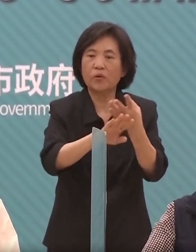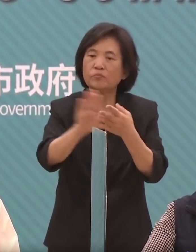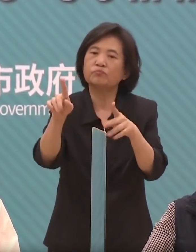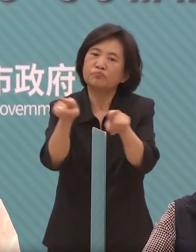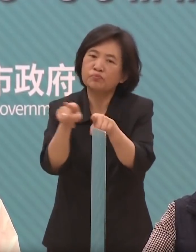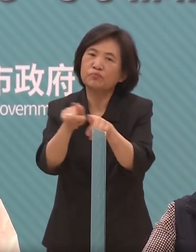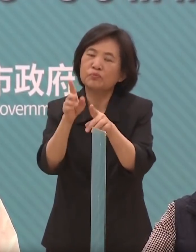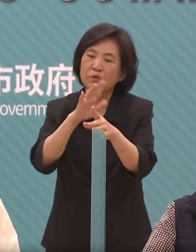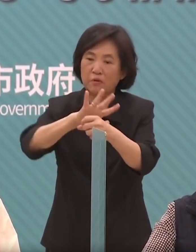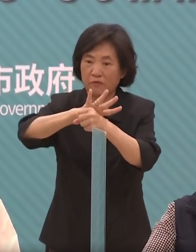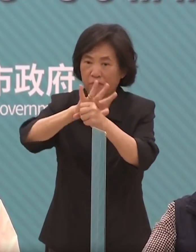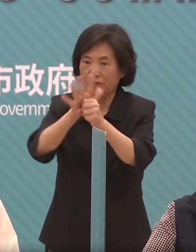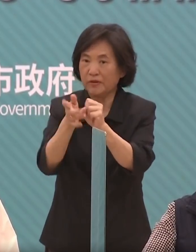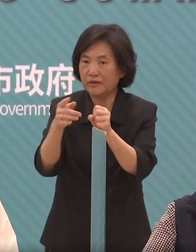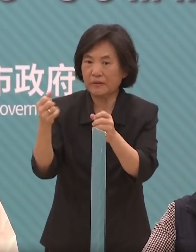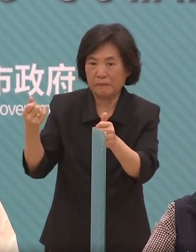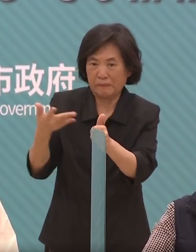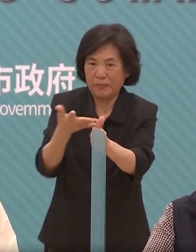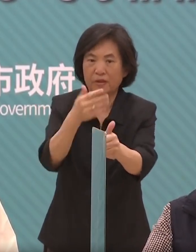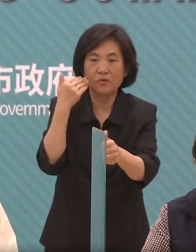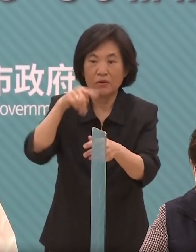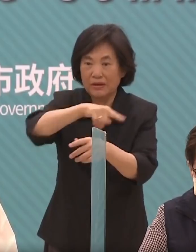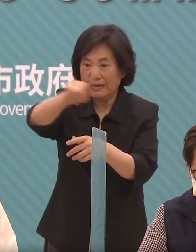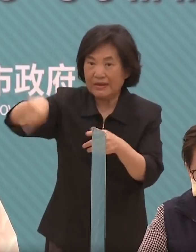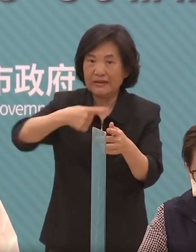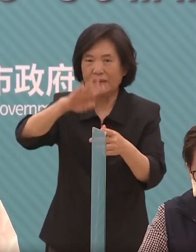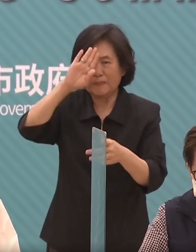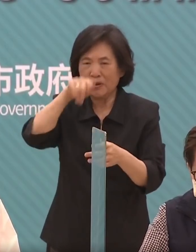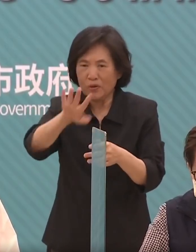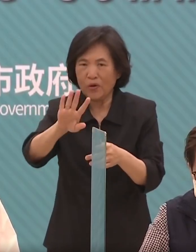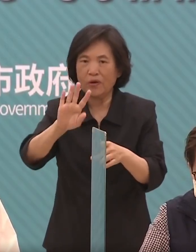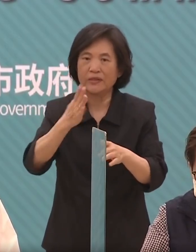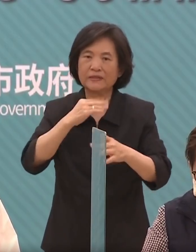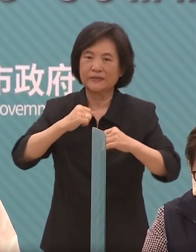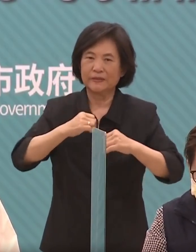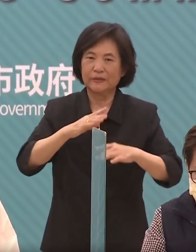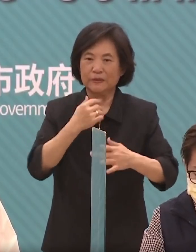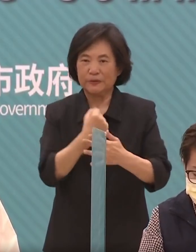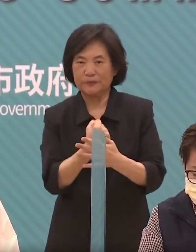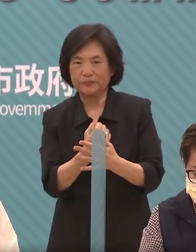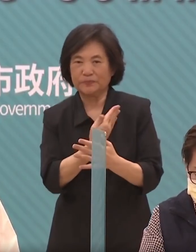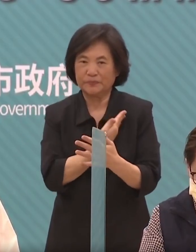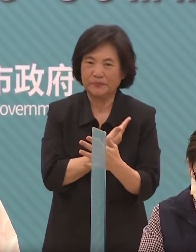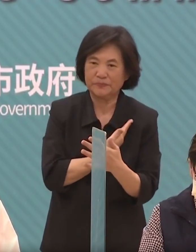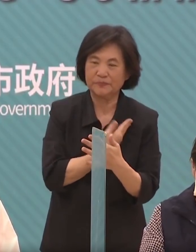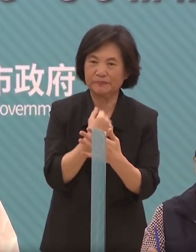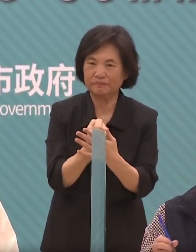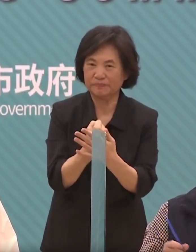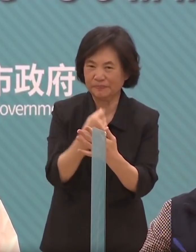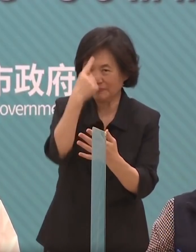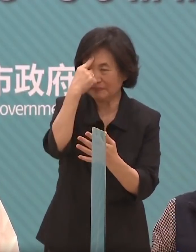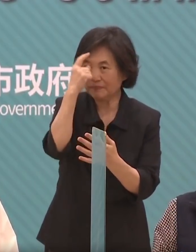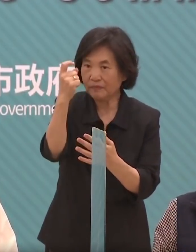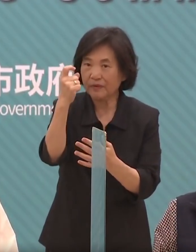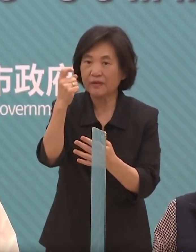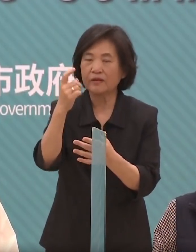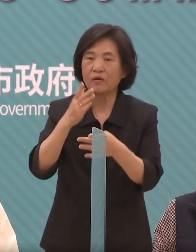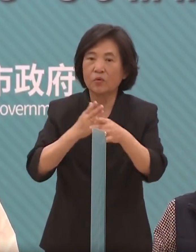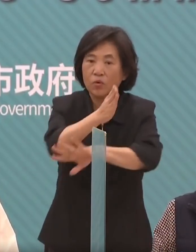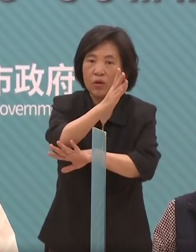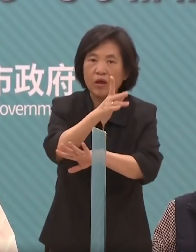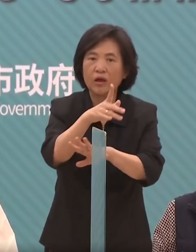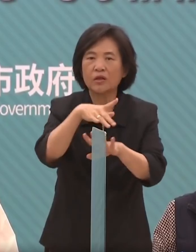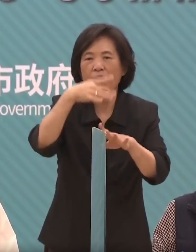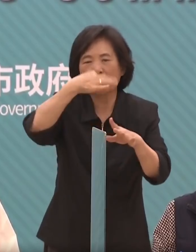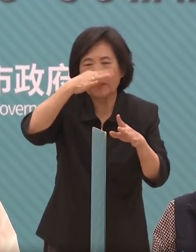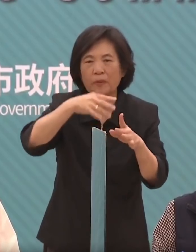染，这些人只要撑个10天，那也没有什么，他就很轻微，也许喉咙痛了，流鼻水这样哈，那就过去